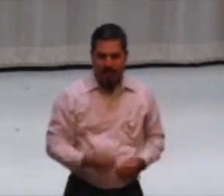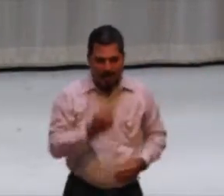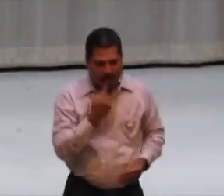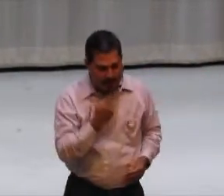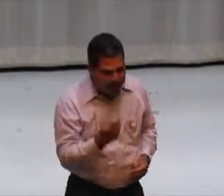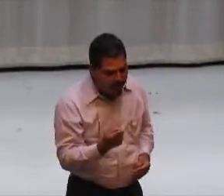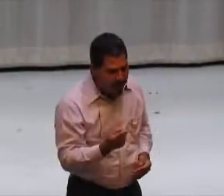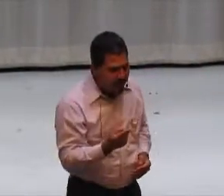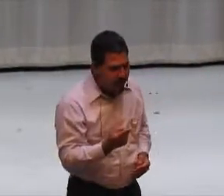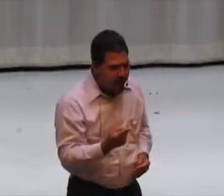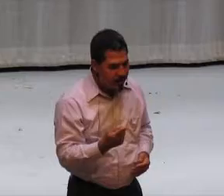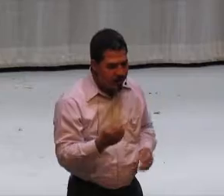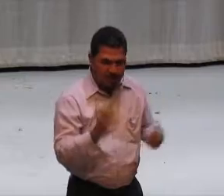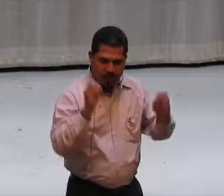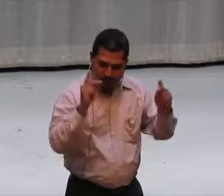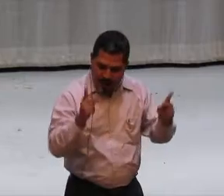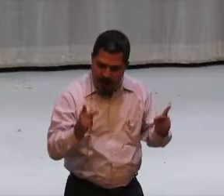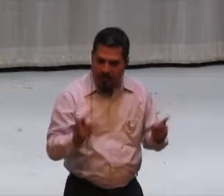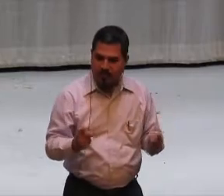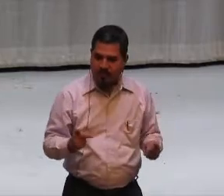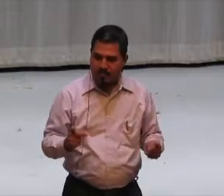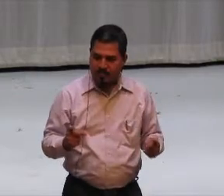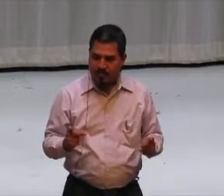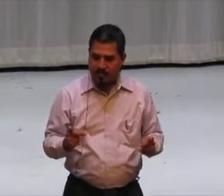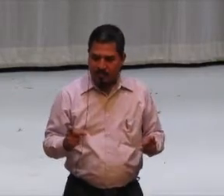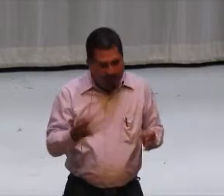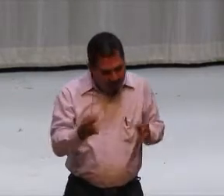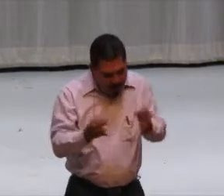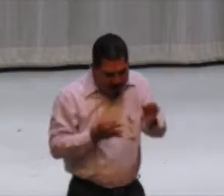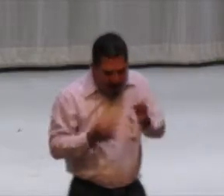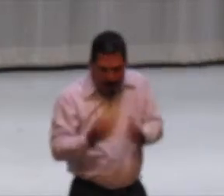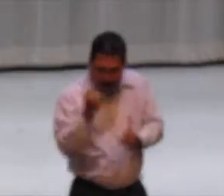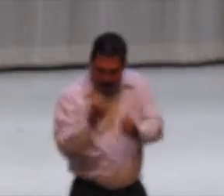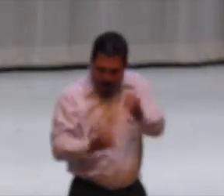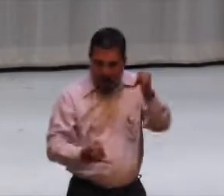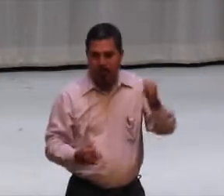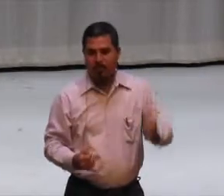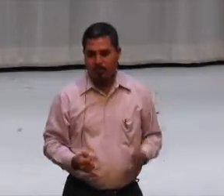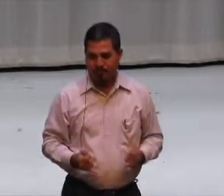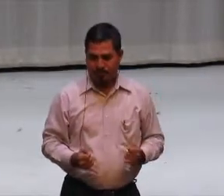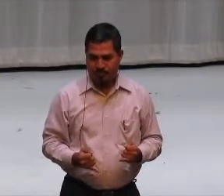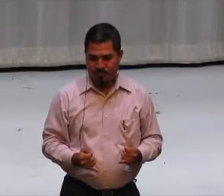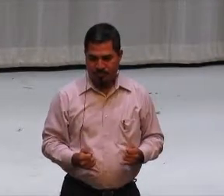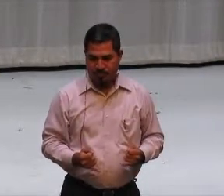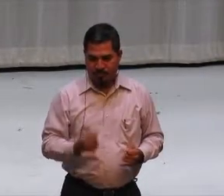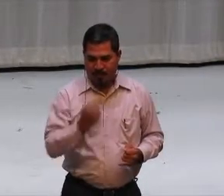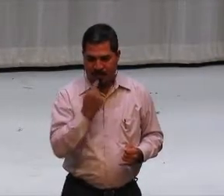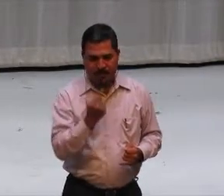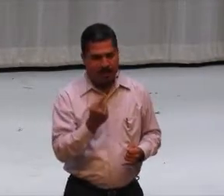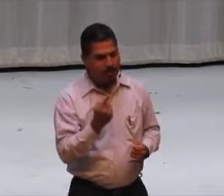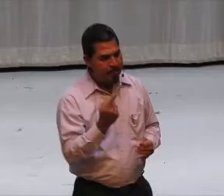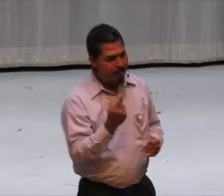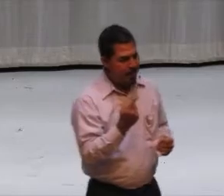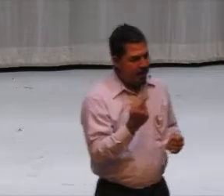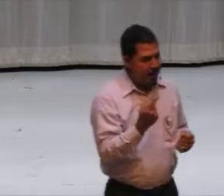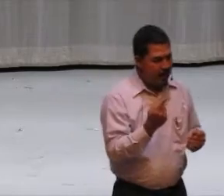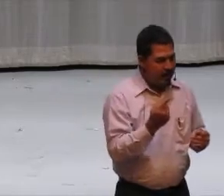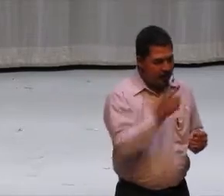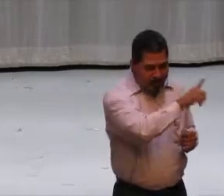y él dice: ok, quiero explicarles lo último. Le dice: